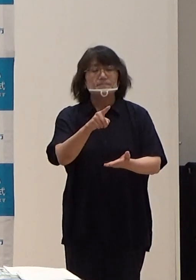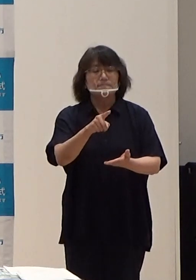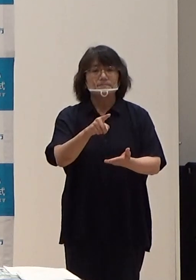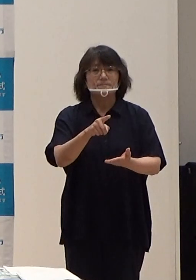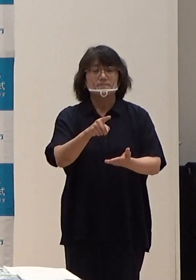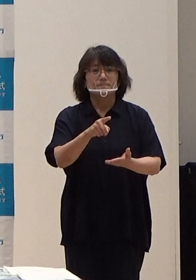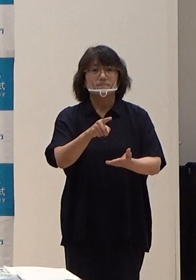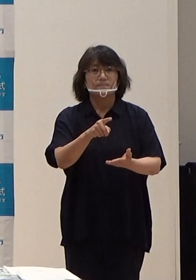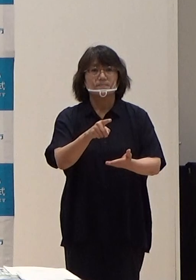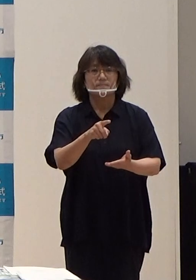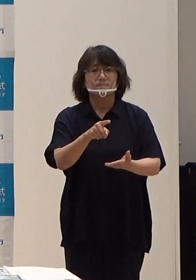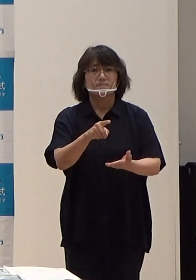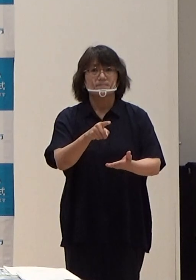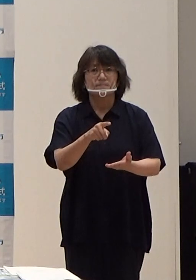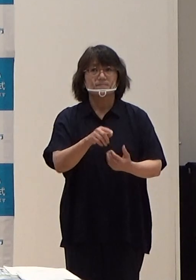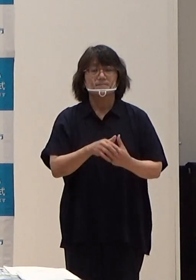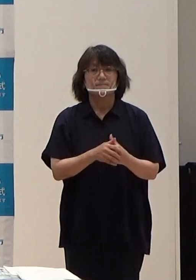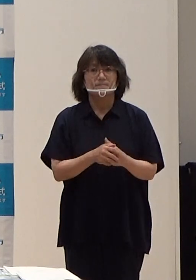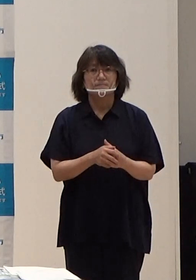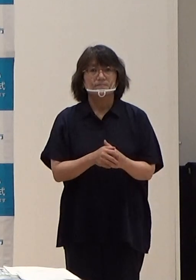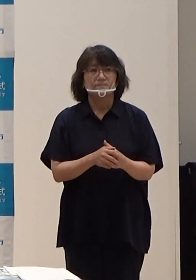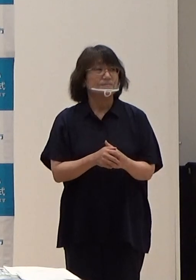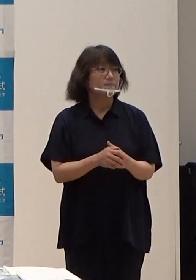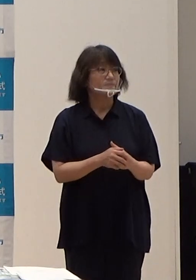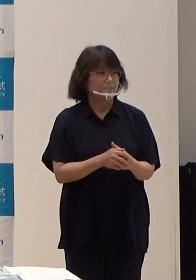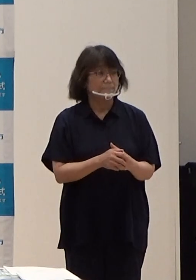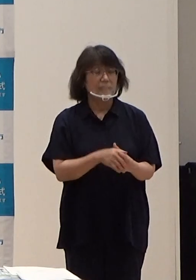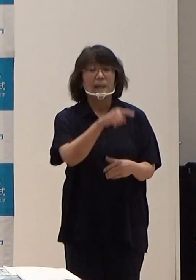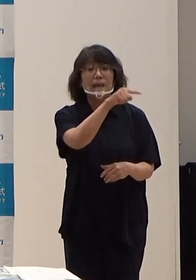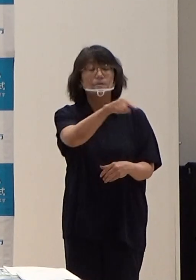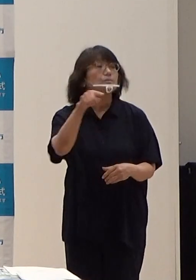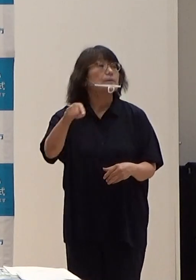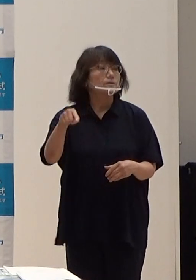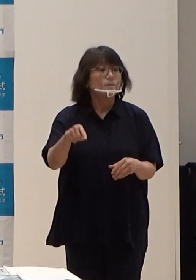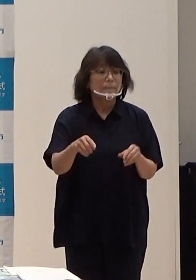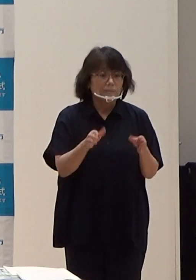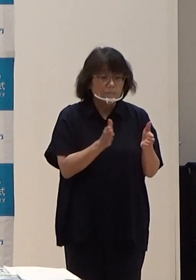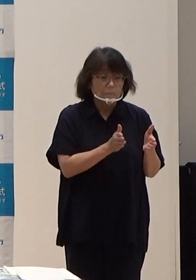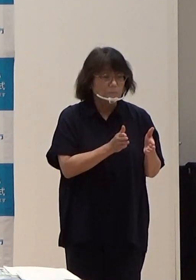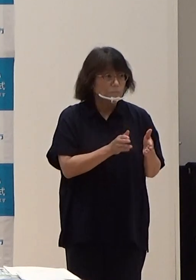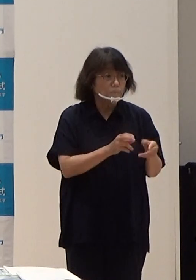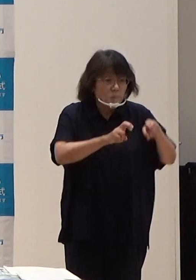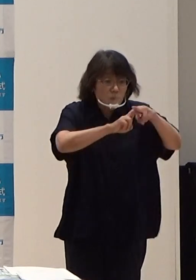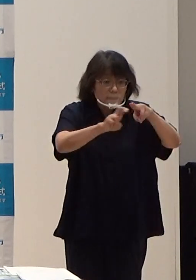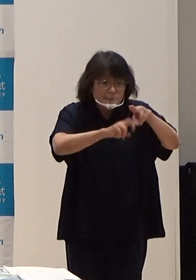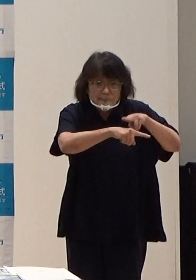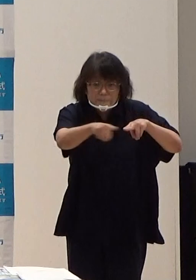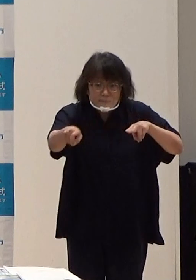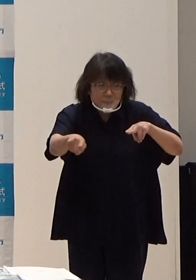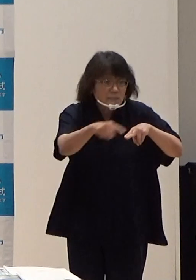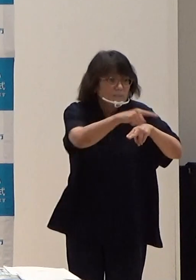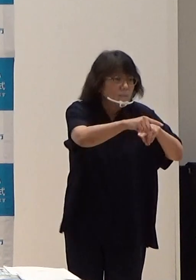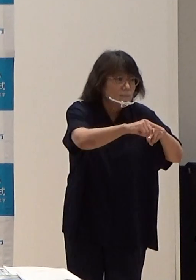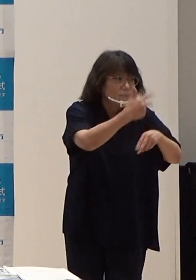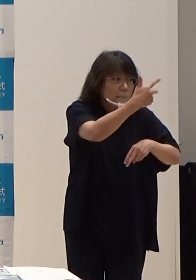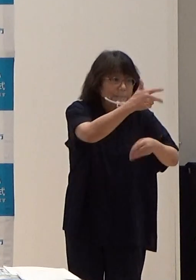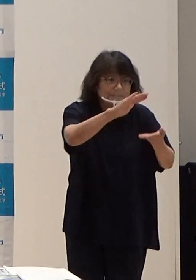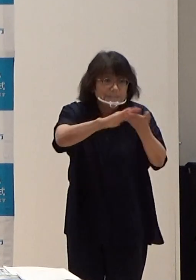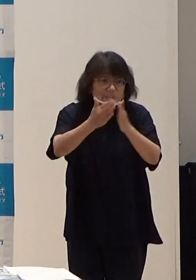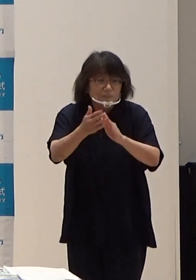これはそれぞれ沿線の市町村もありますのでですね、皆さんの考えを